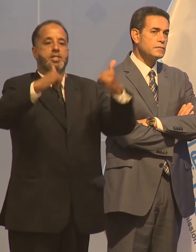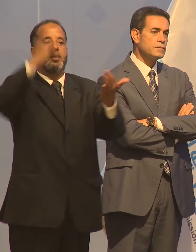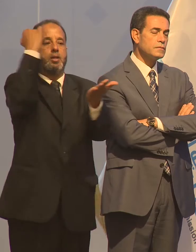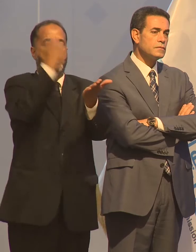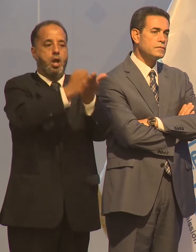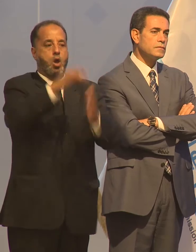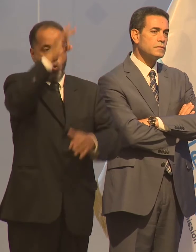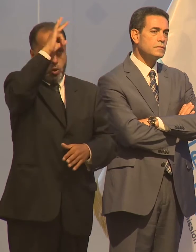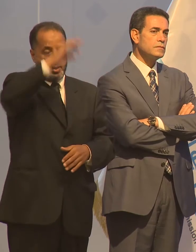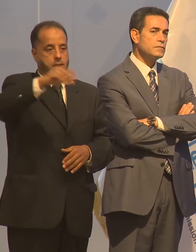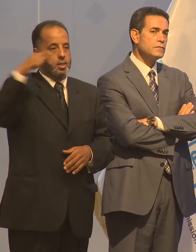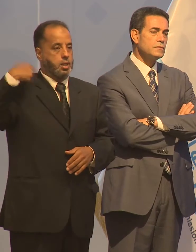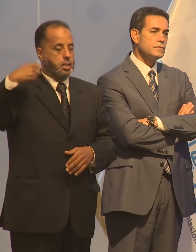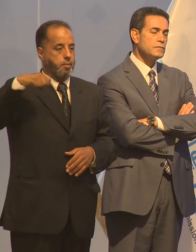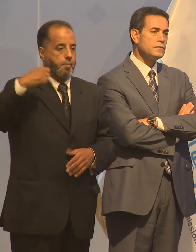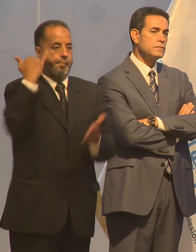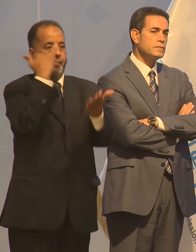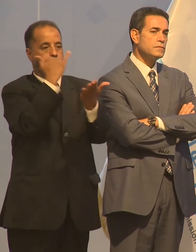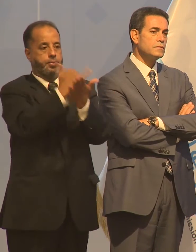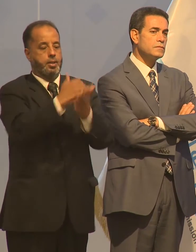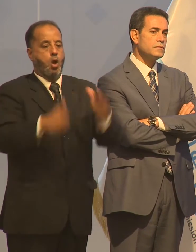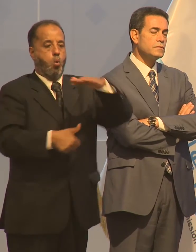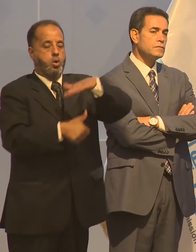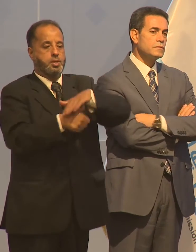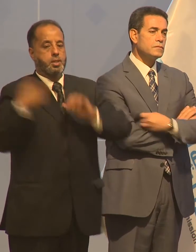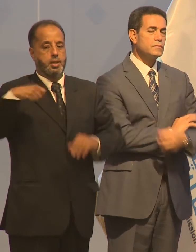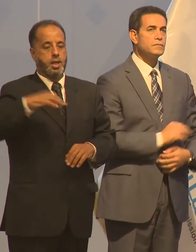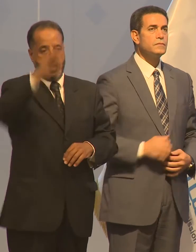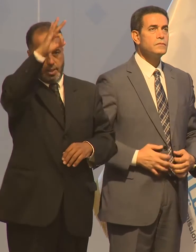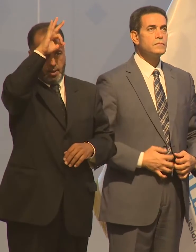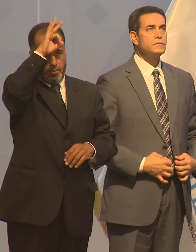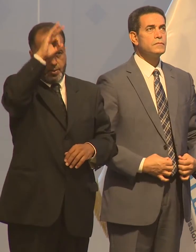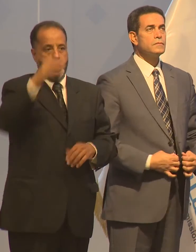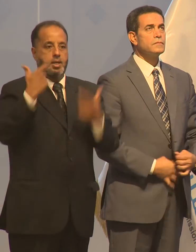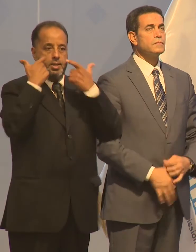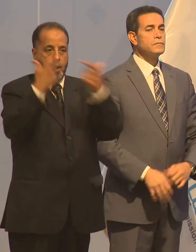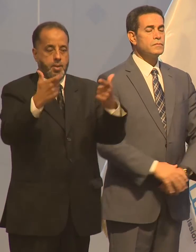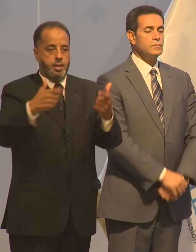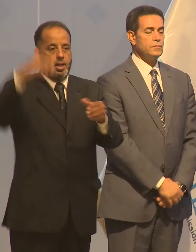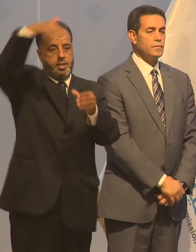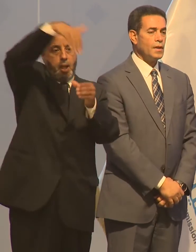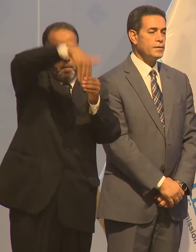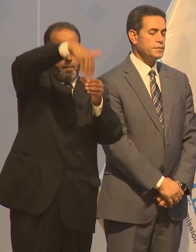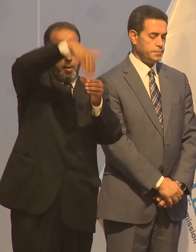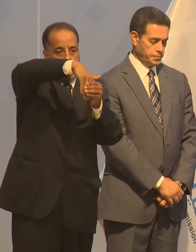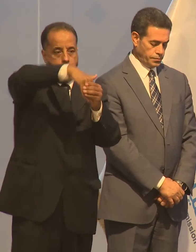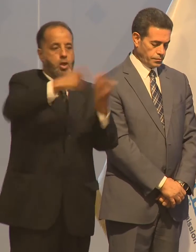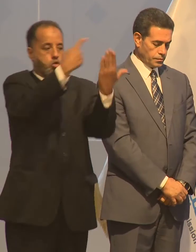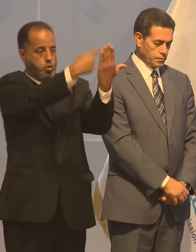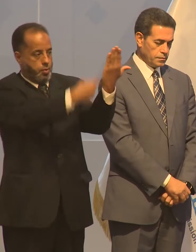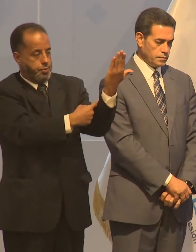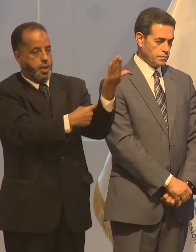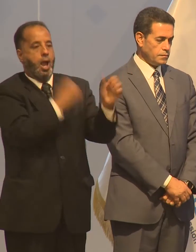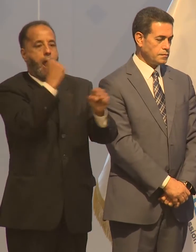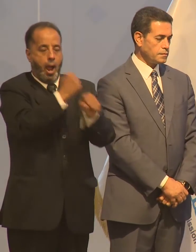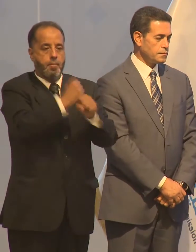وزارة الداخلية نفسها برئاسة وزير الداخلية لتأمين الانتخابات، وأدرجت ضمن